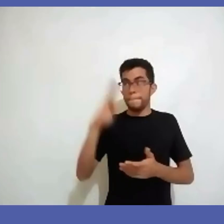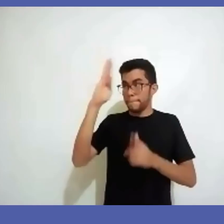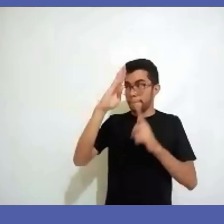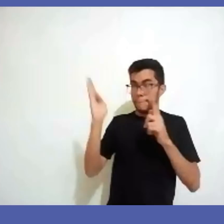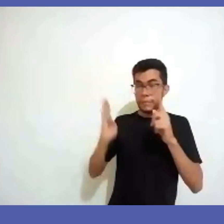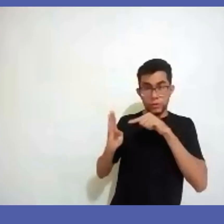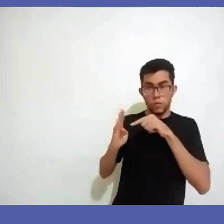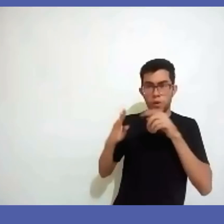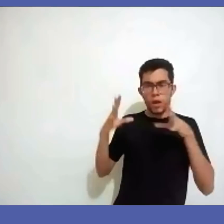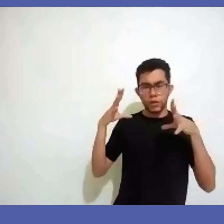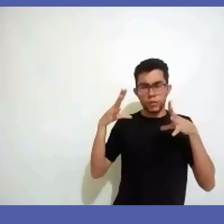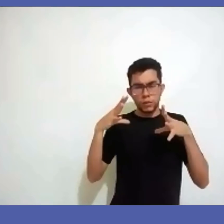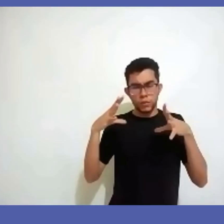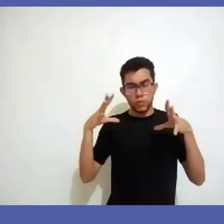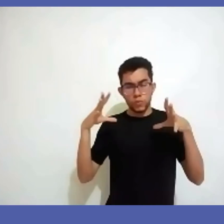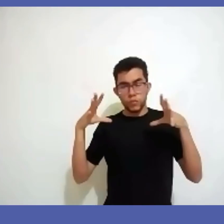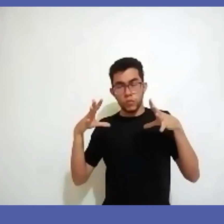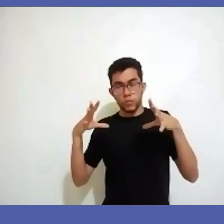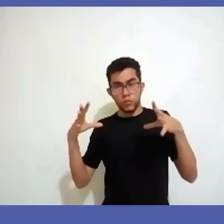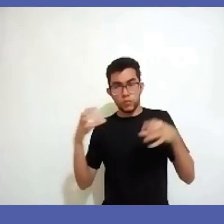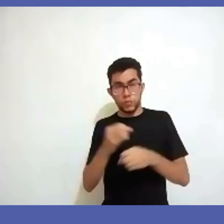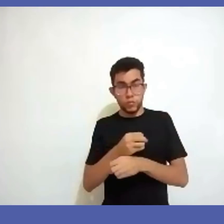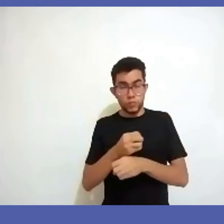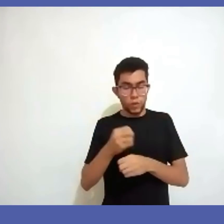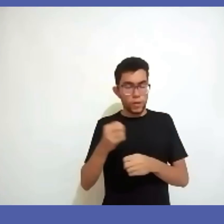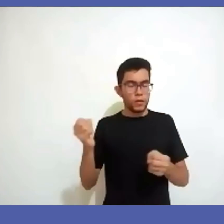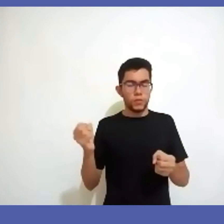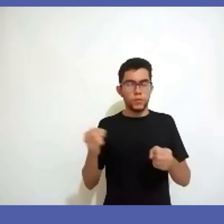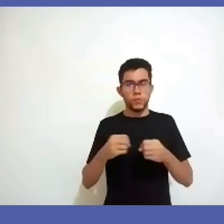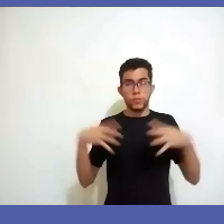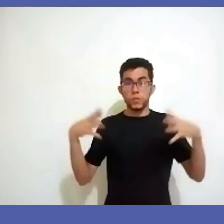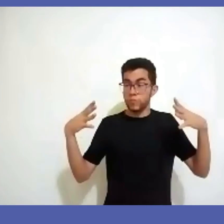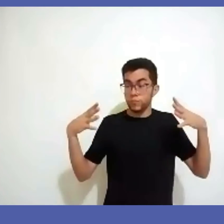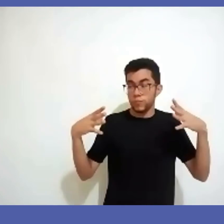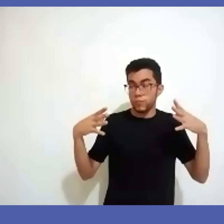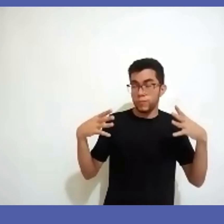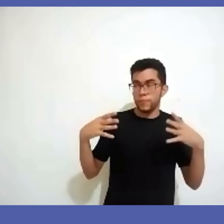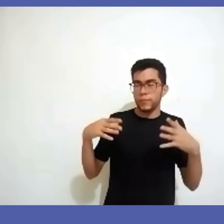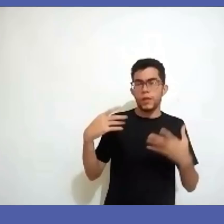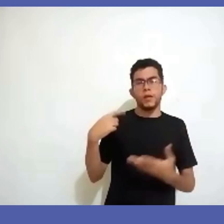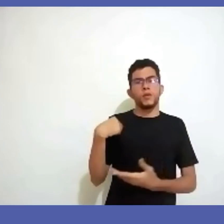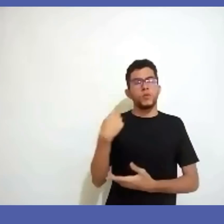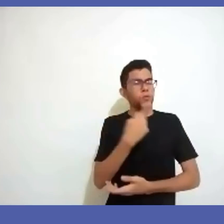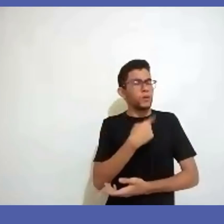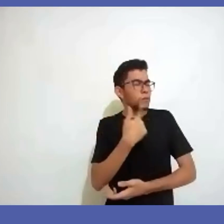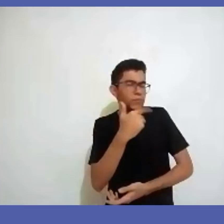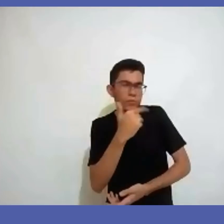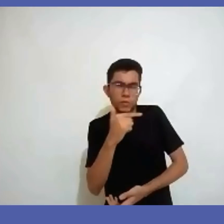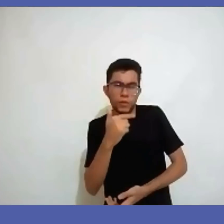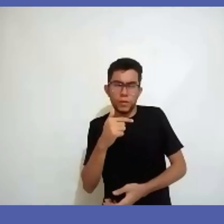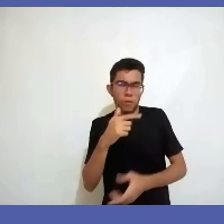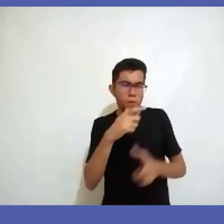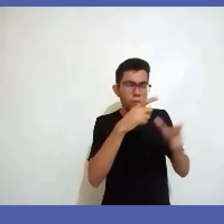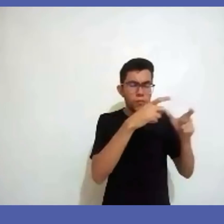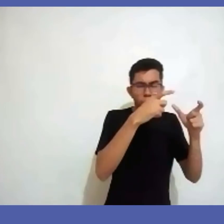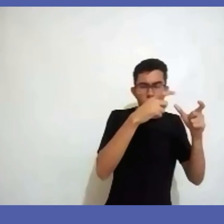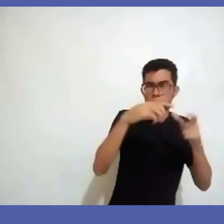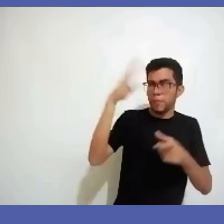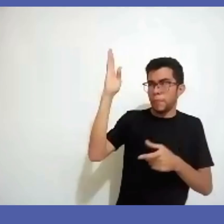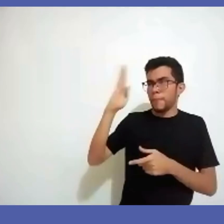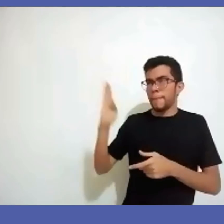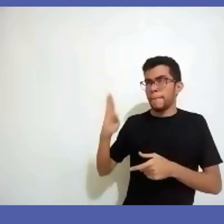Você vira o quê? Você vira uma pessoa sem nação, sem país. Passaporte você